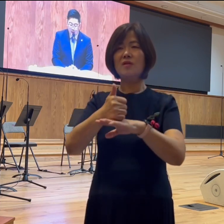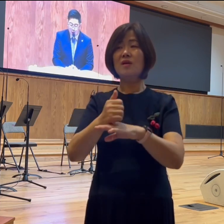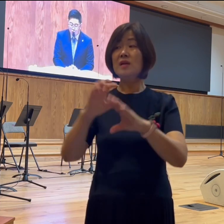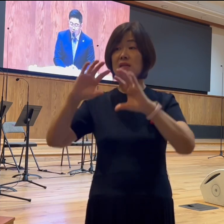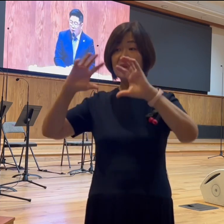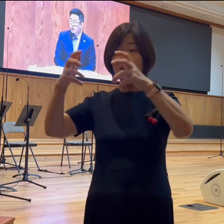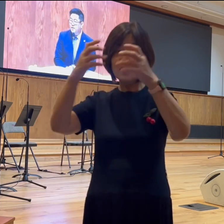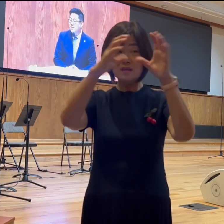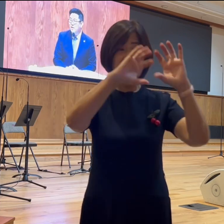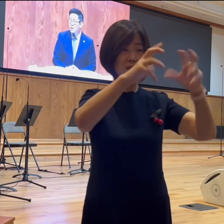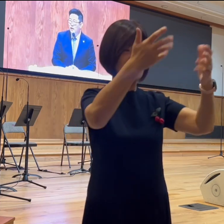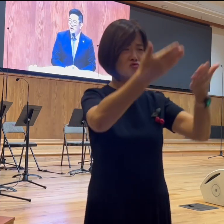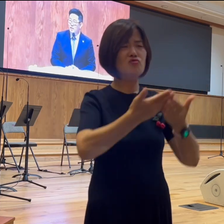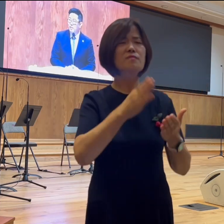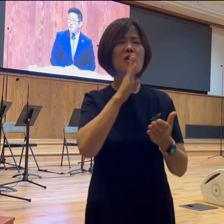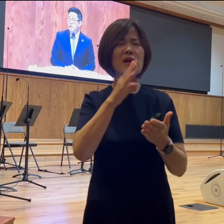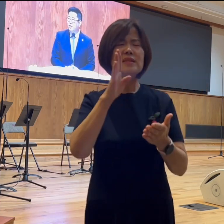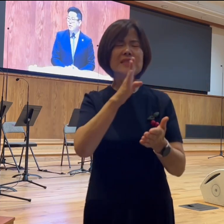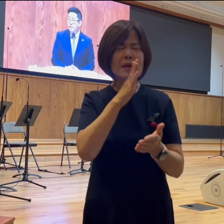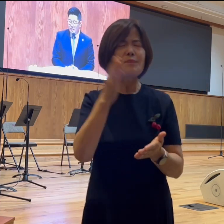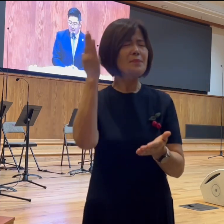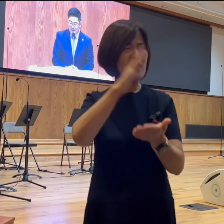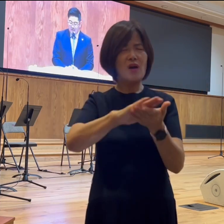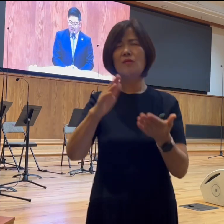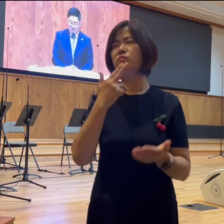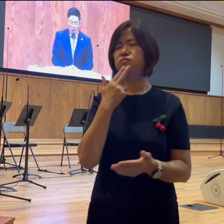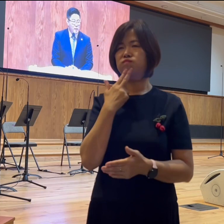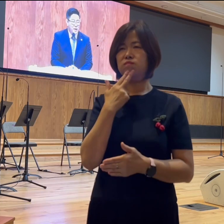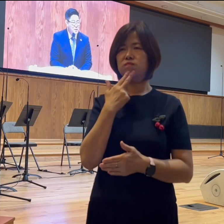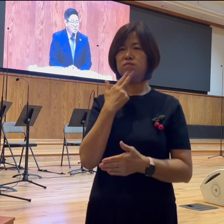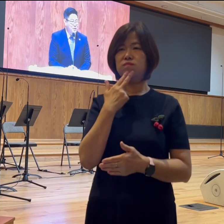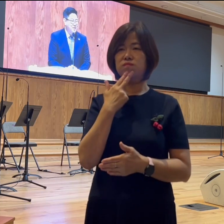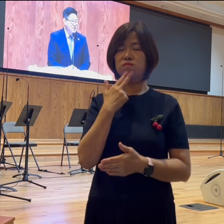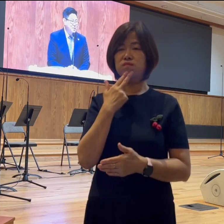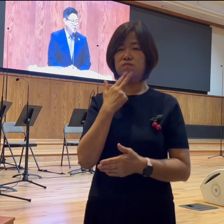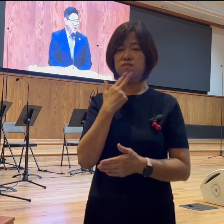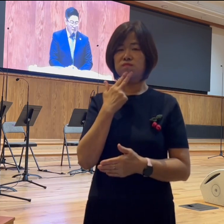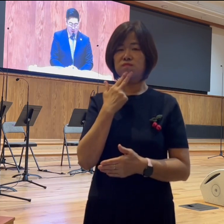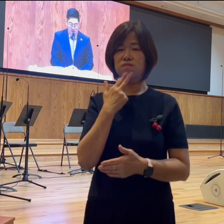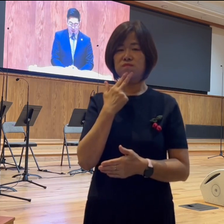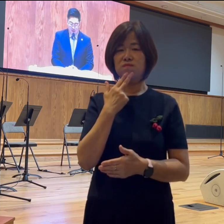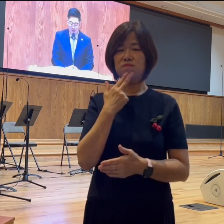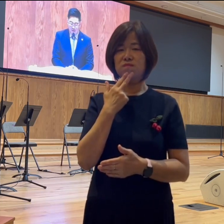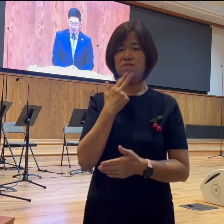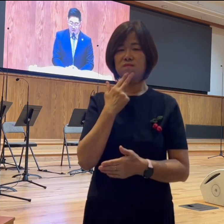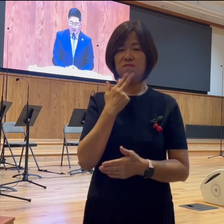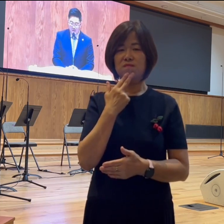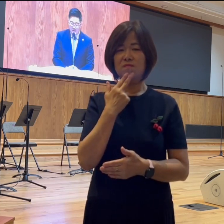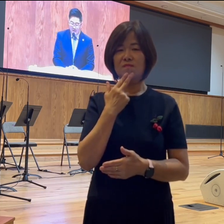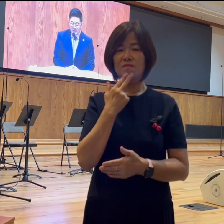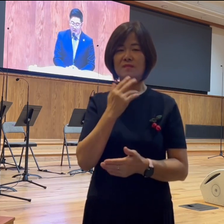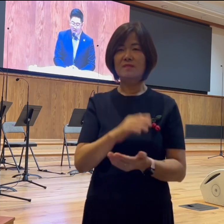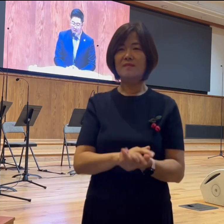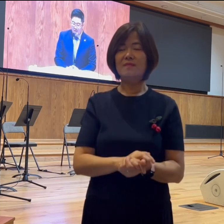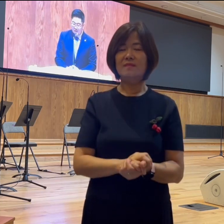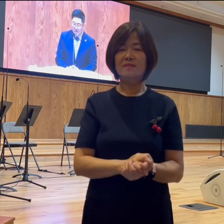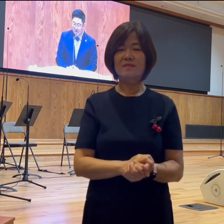세상이 주는 평안은 진짜 평안이 아닙니다. 뻔한 말처럼 들리실지 모르겠지만